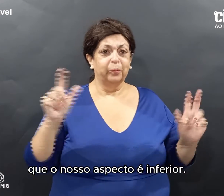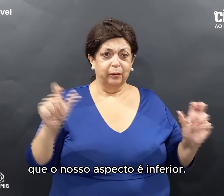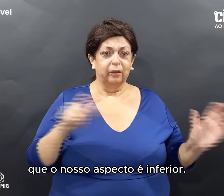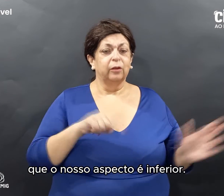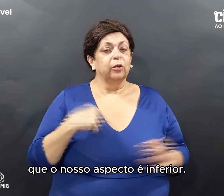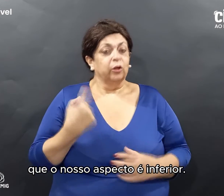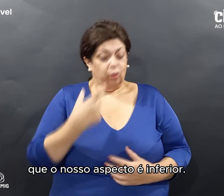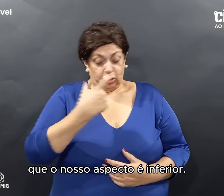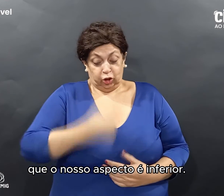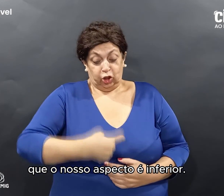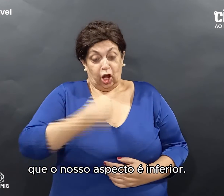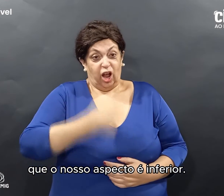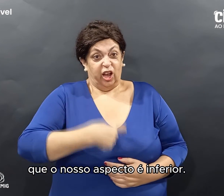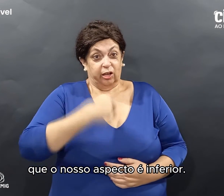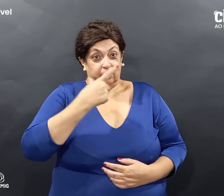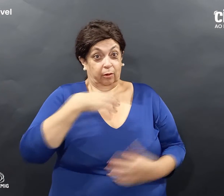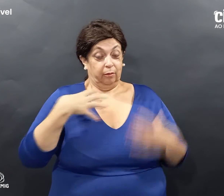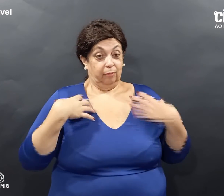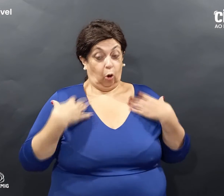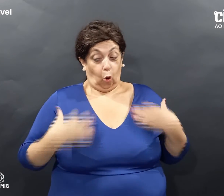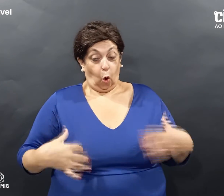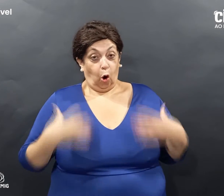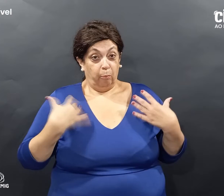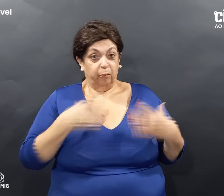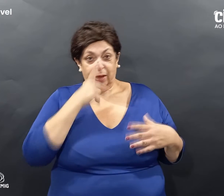nosso aspecto é inferior.